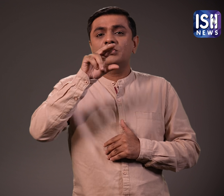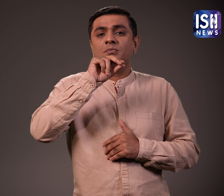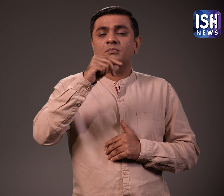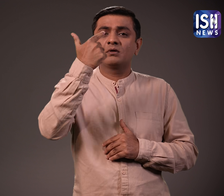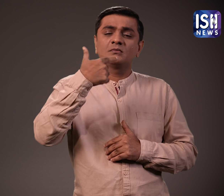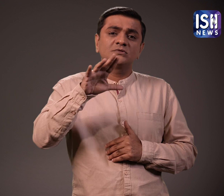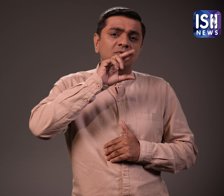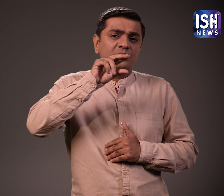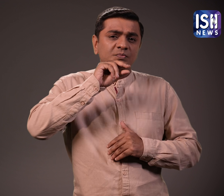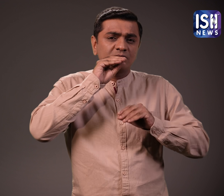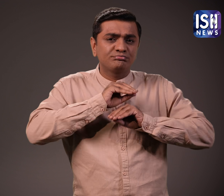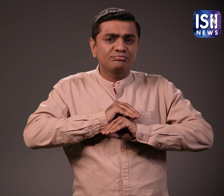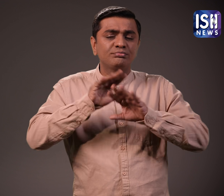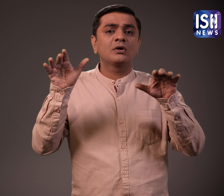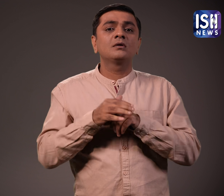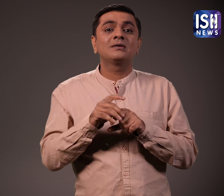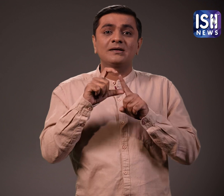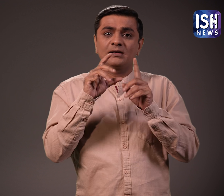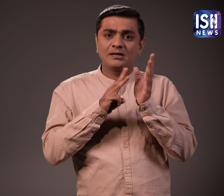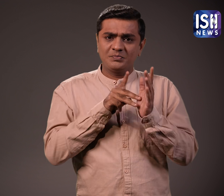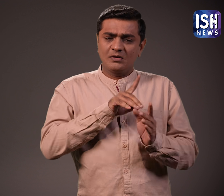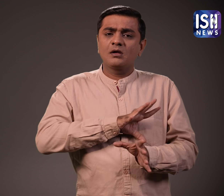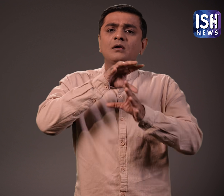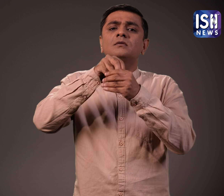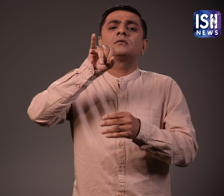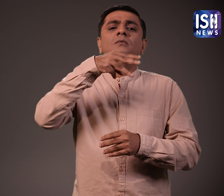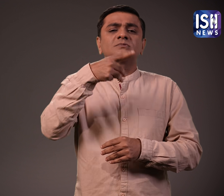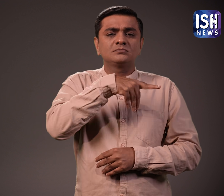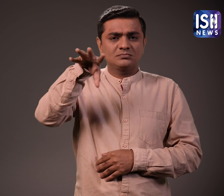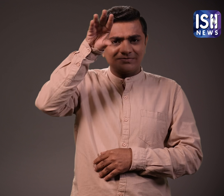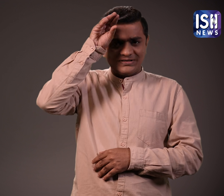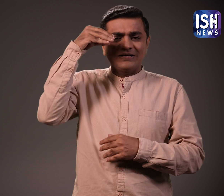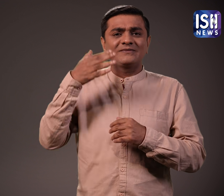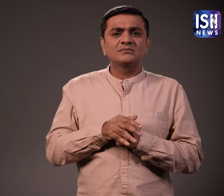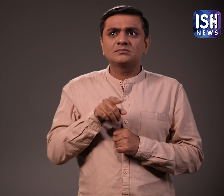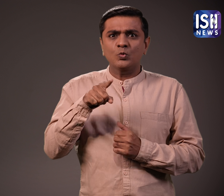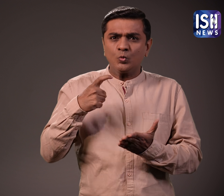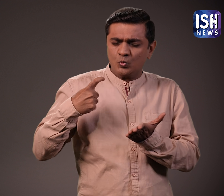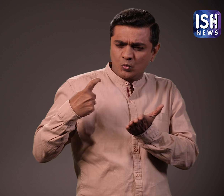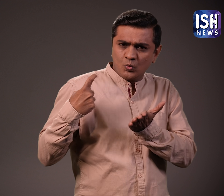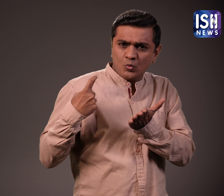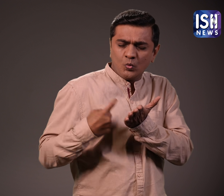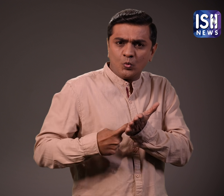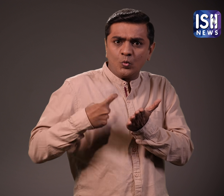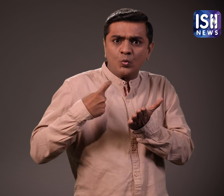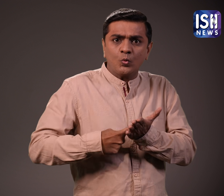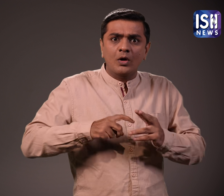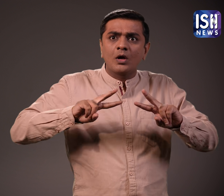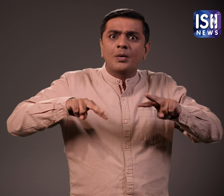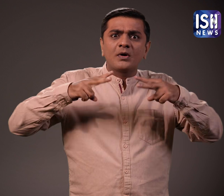जिसमें उसने कहा है कि वह जेवाज विटनिस का हिस्सा था और उनके कुछ